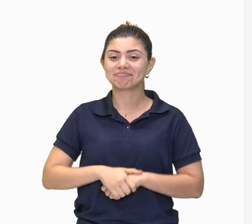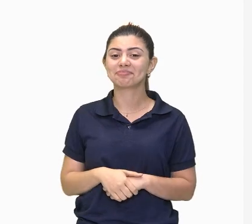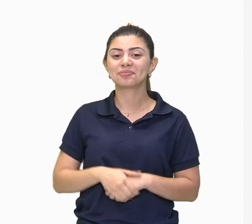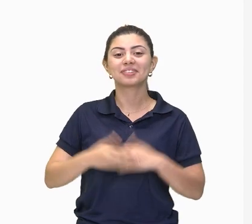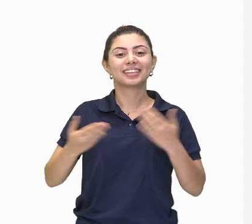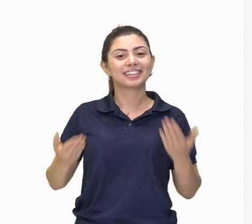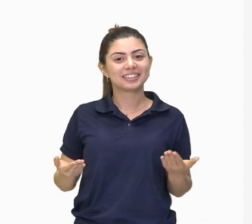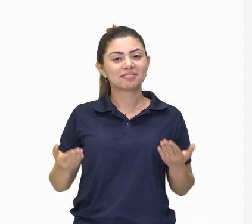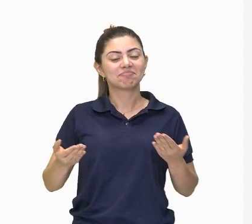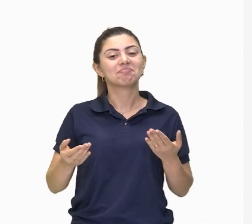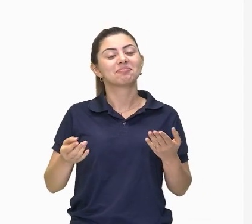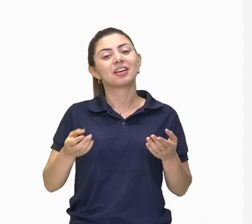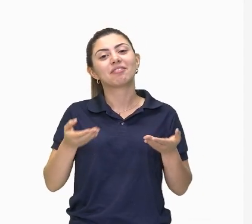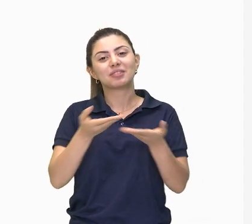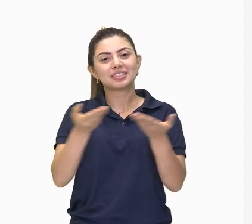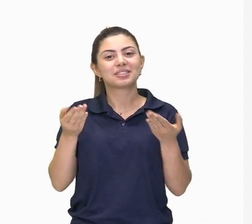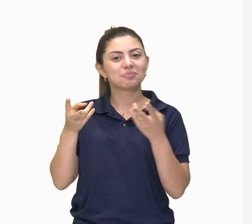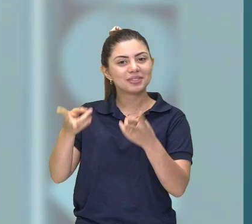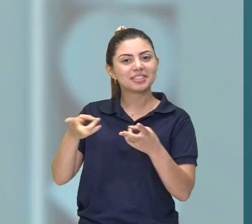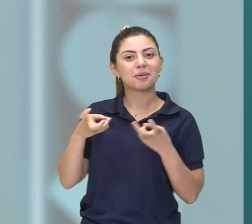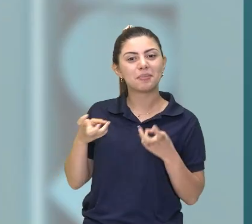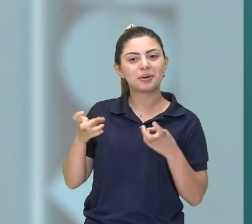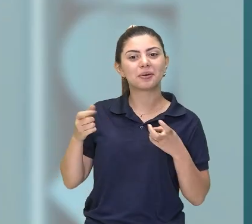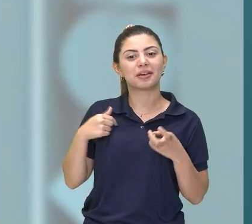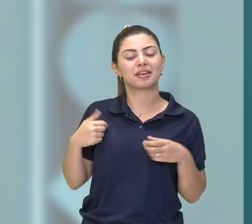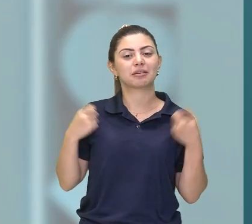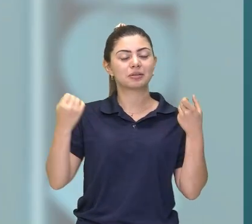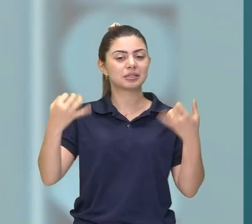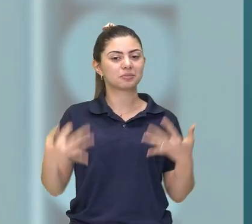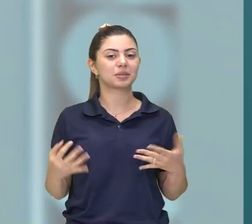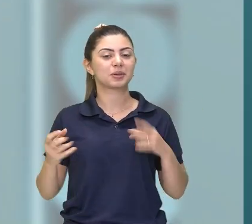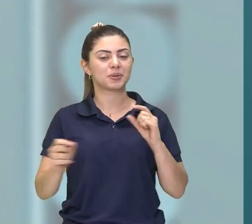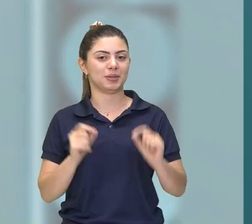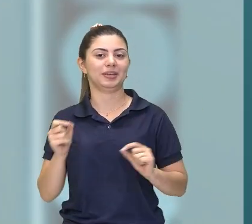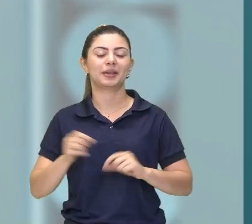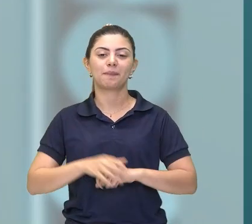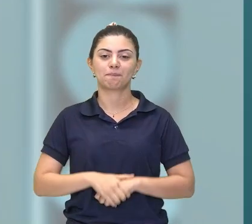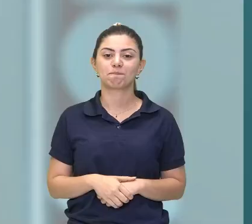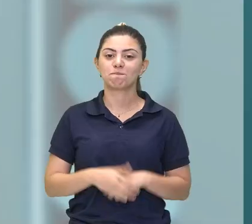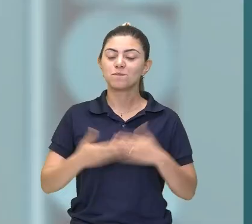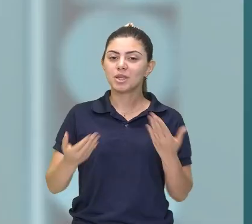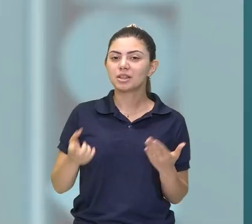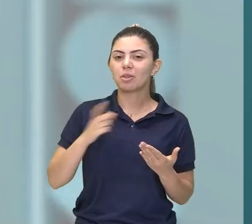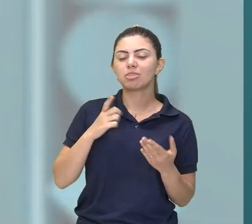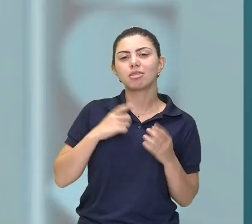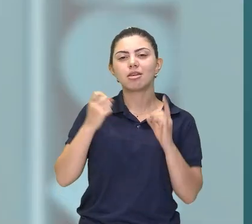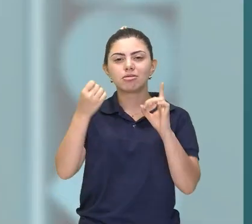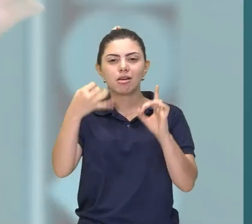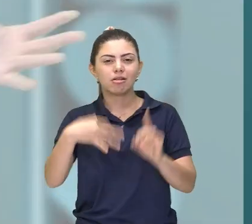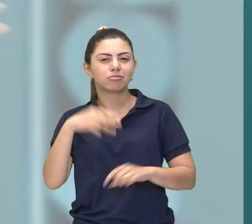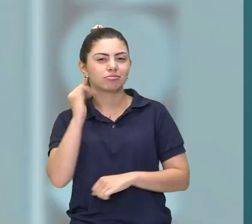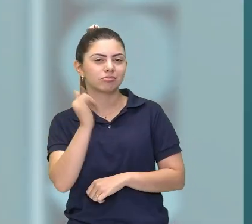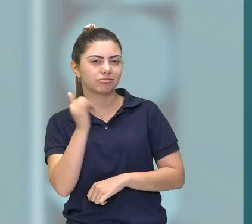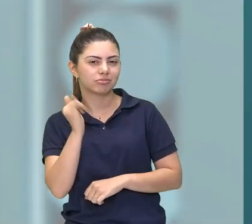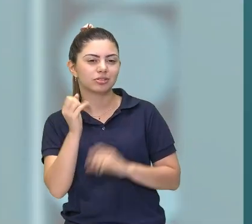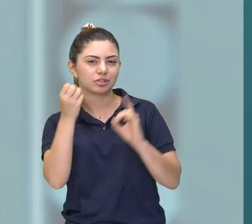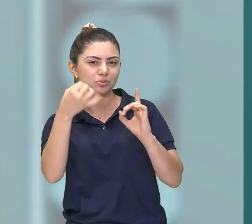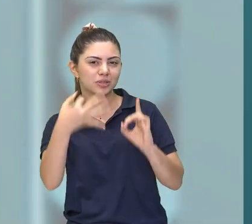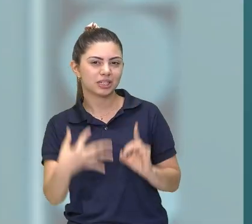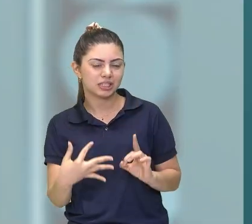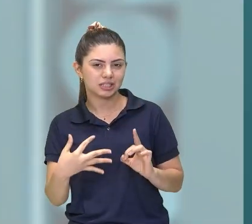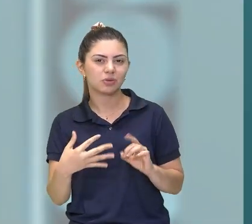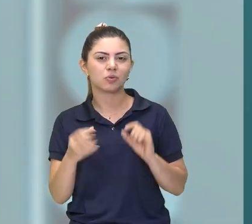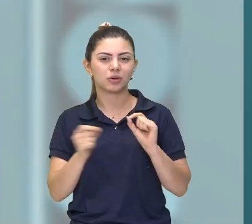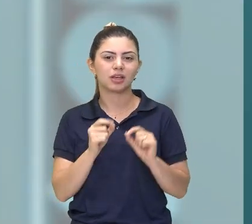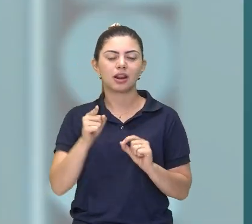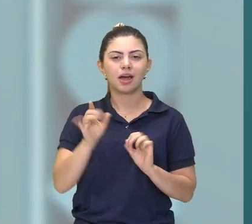Então, só para vocês perceberem que quando eu faço a narração, a explicação, na verdade, desses fatos